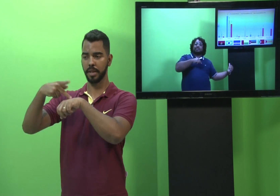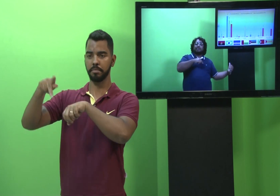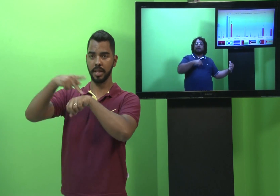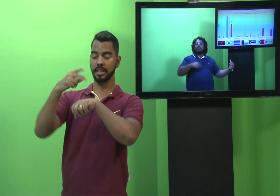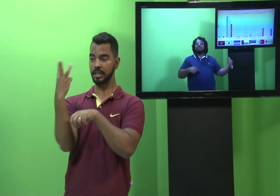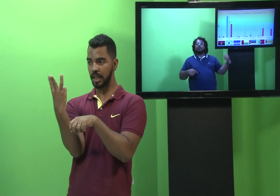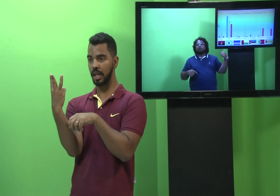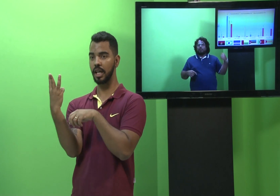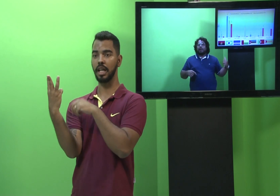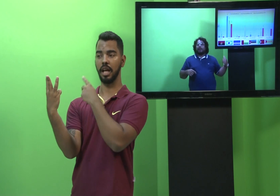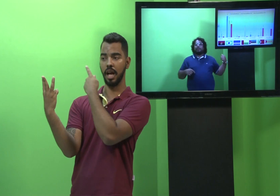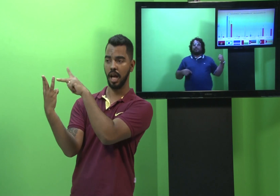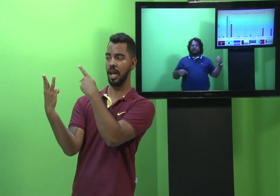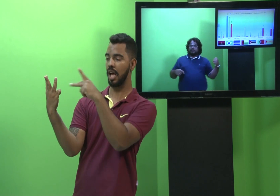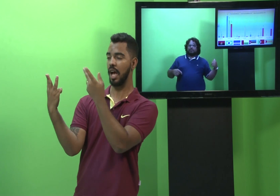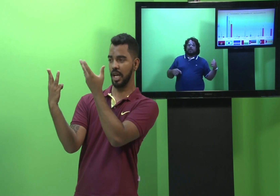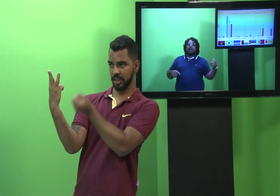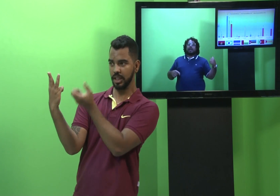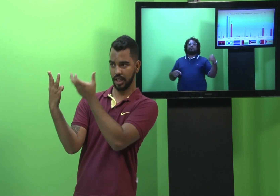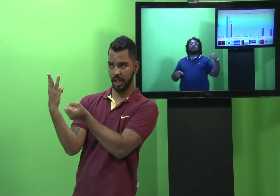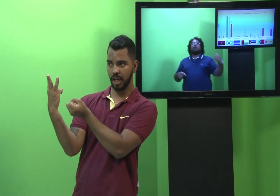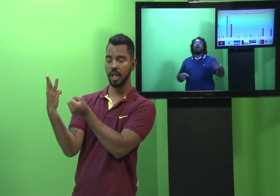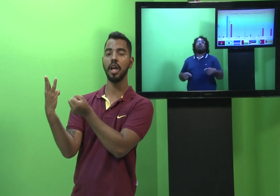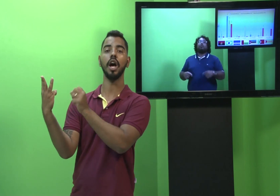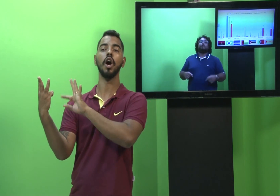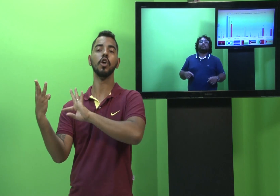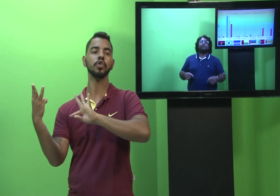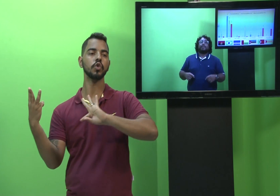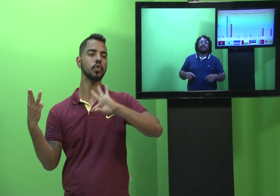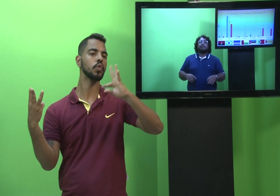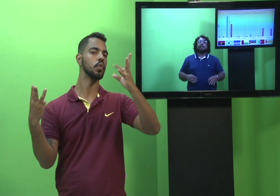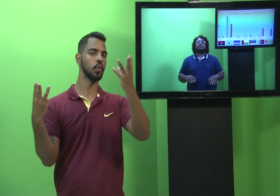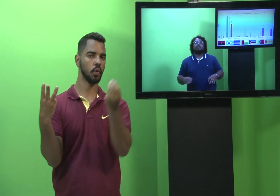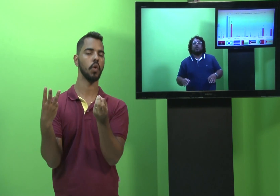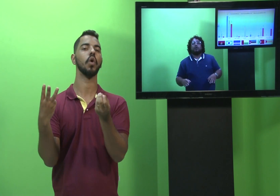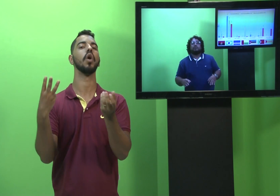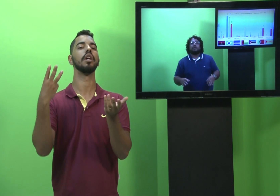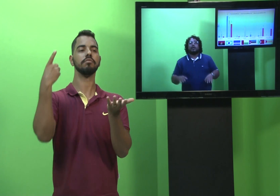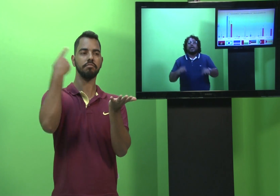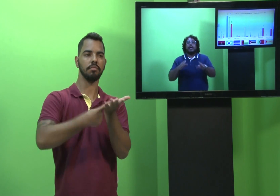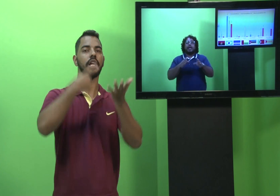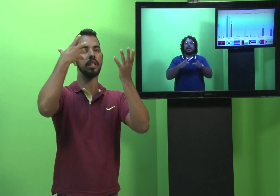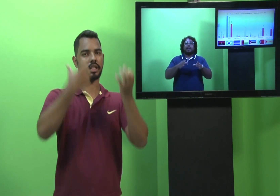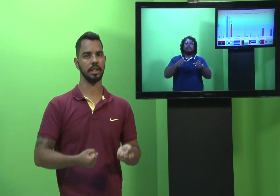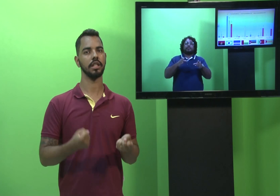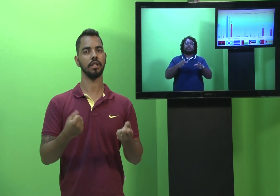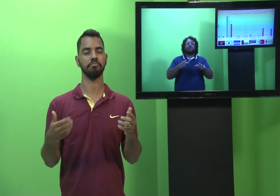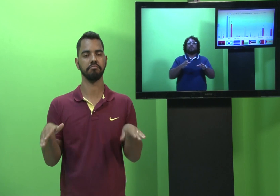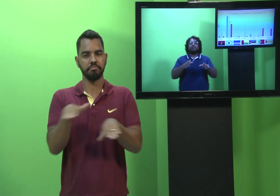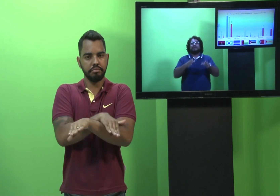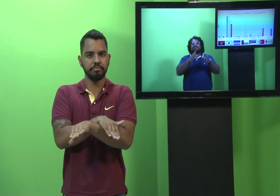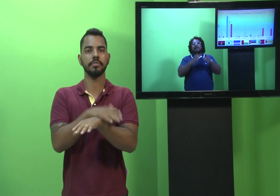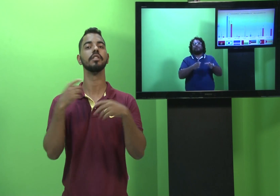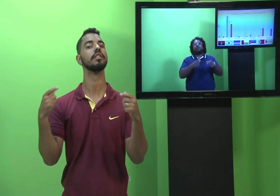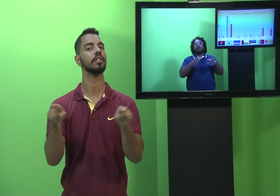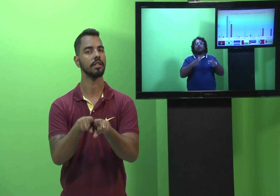2006, São Tomé e Príncipe ratificou o acordo. Desse modo, ele, em princípio, está